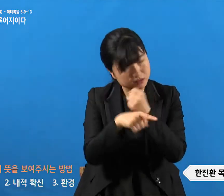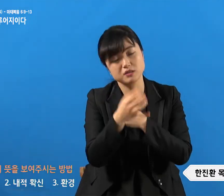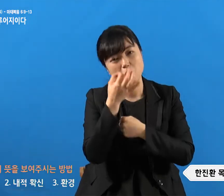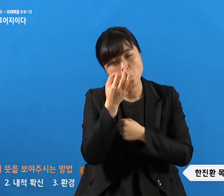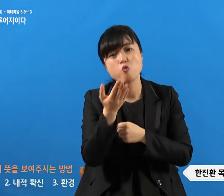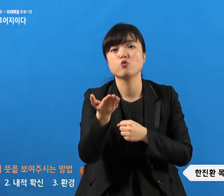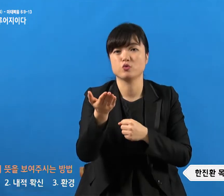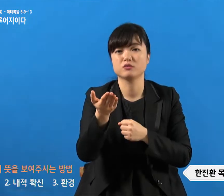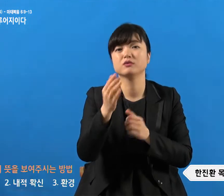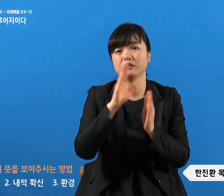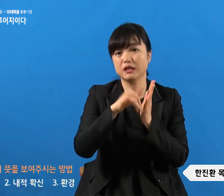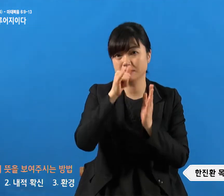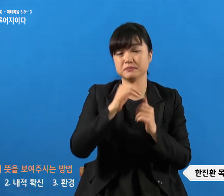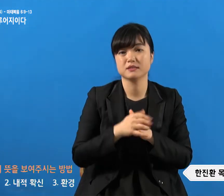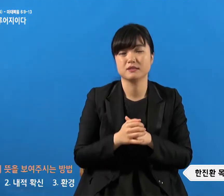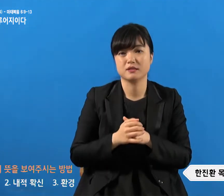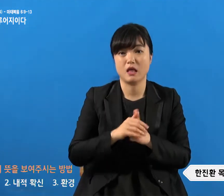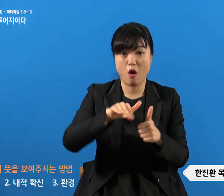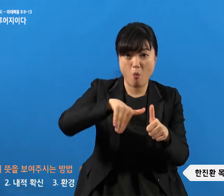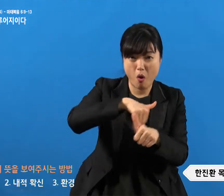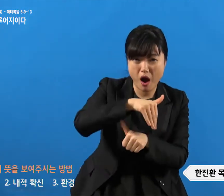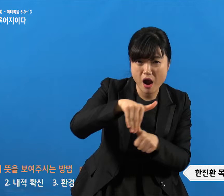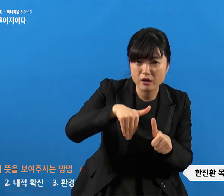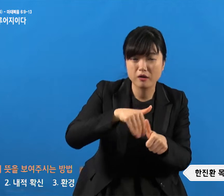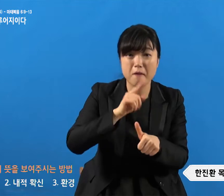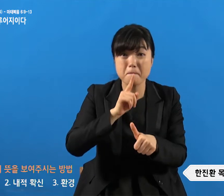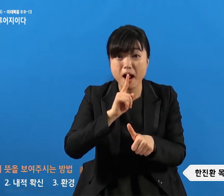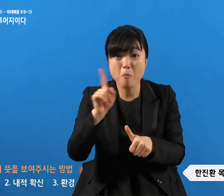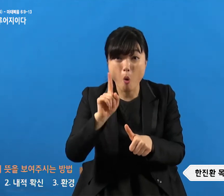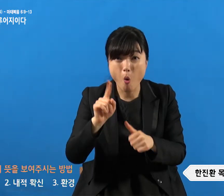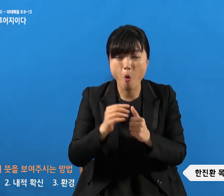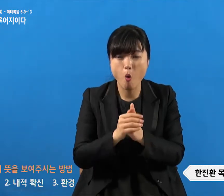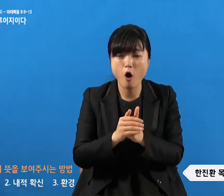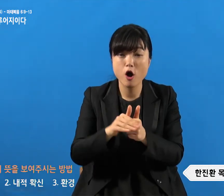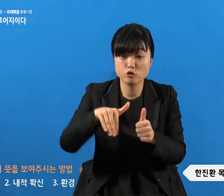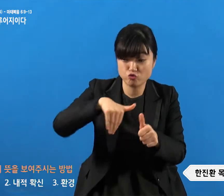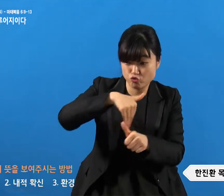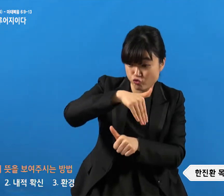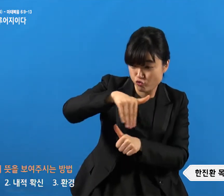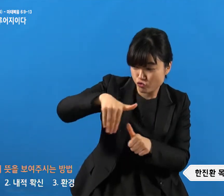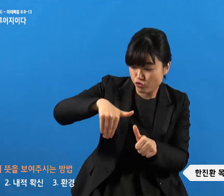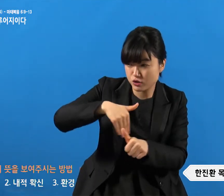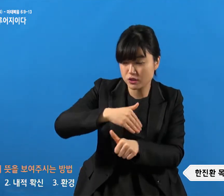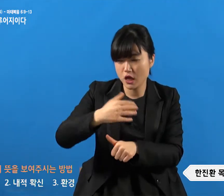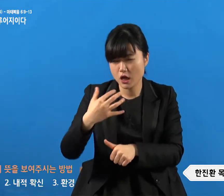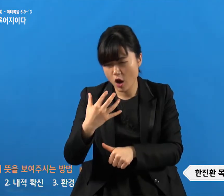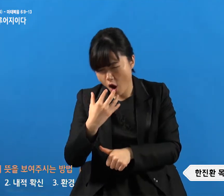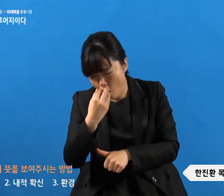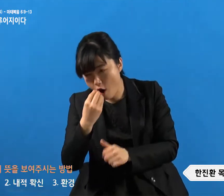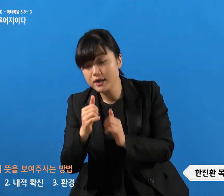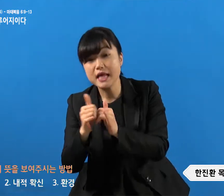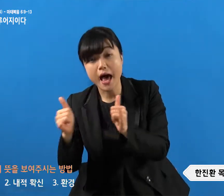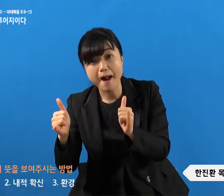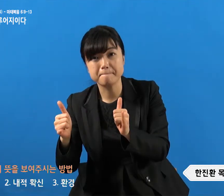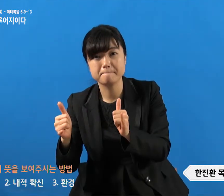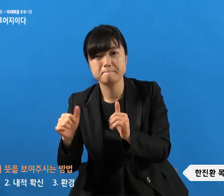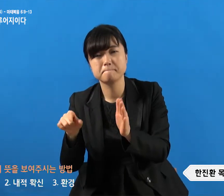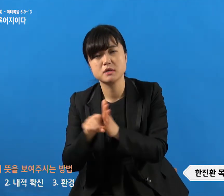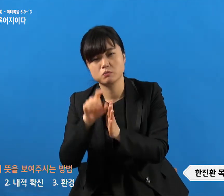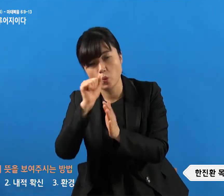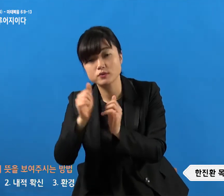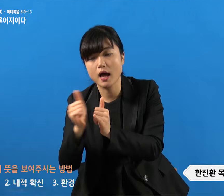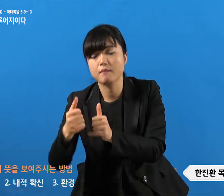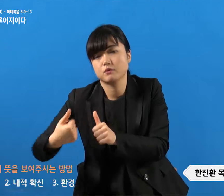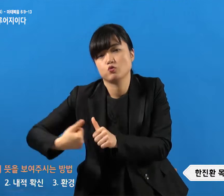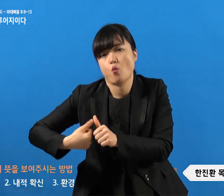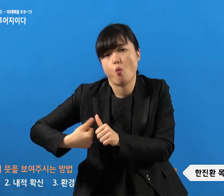뜻을 보여주십니다. 그 환경이라는 말 속에는 주위에 경건한 사람들의 조언도